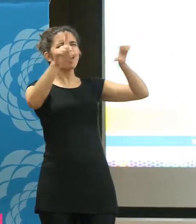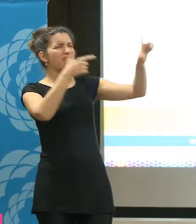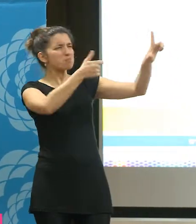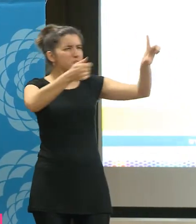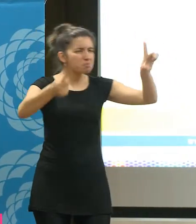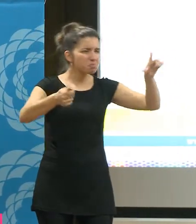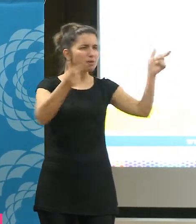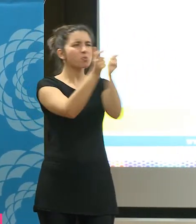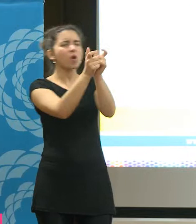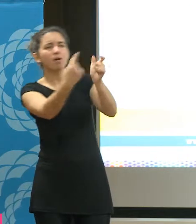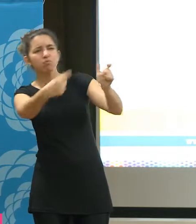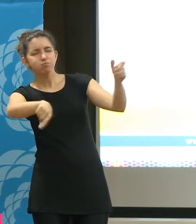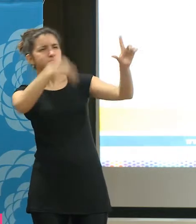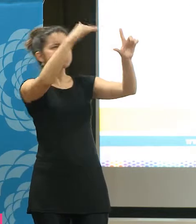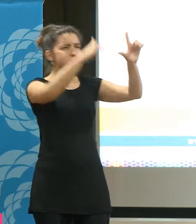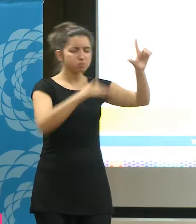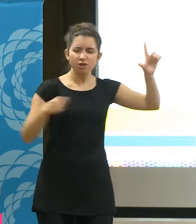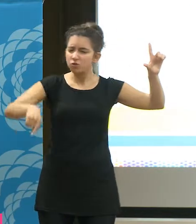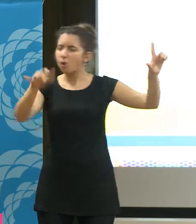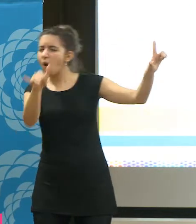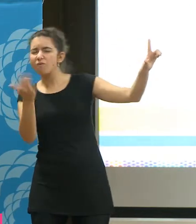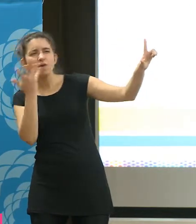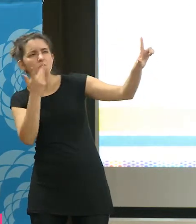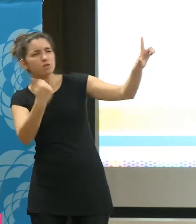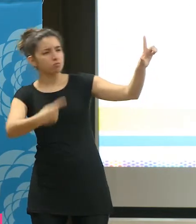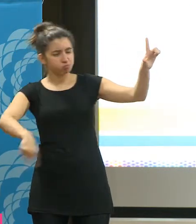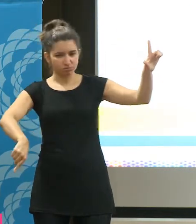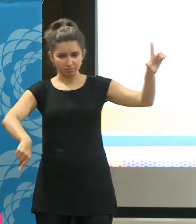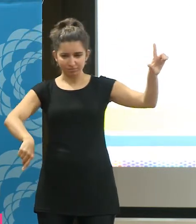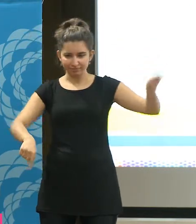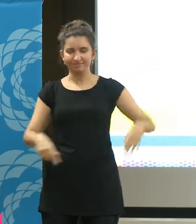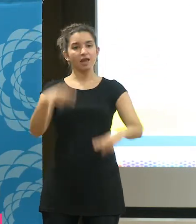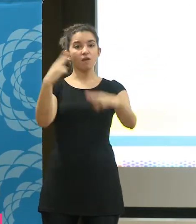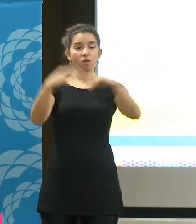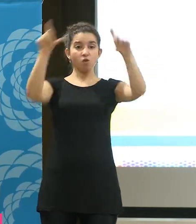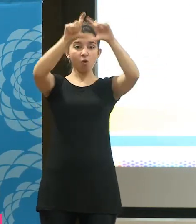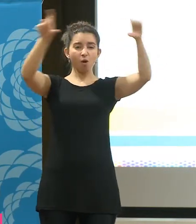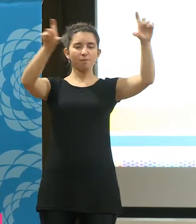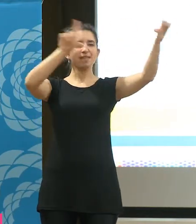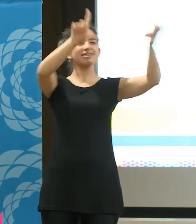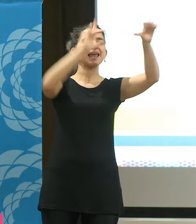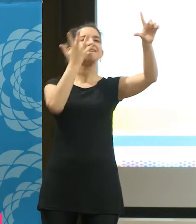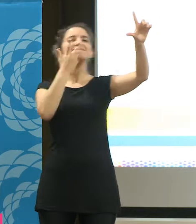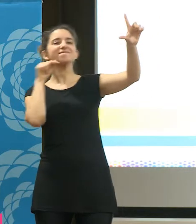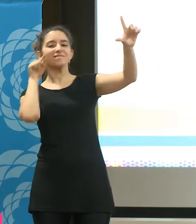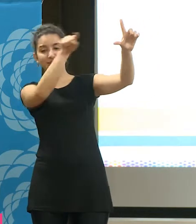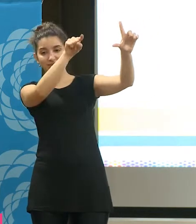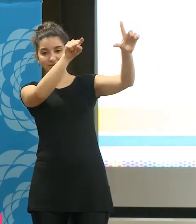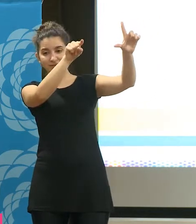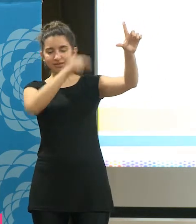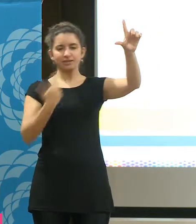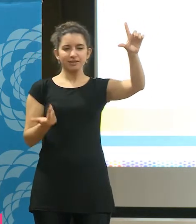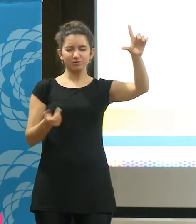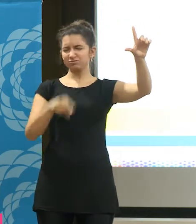que ellos desean de la televisión. Tele, ¿cómo te queremos? Fue el nombre de nuestra consulta. Un nombre que